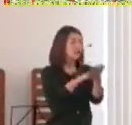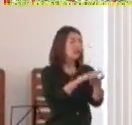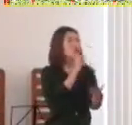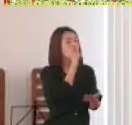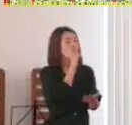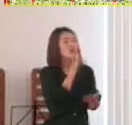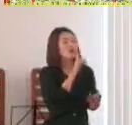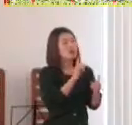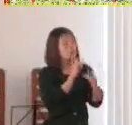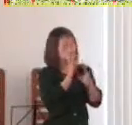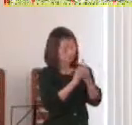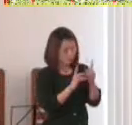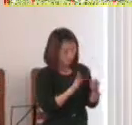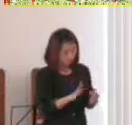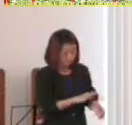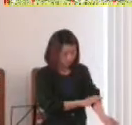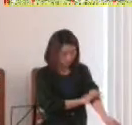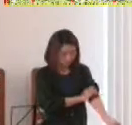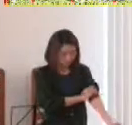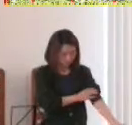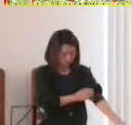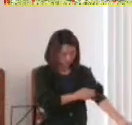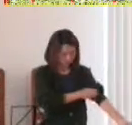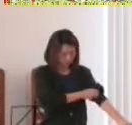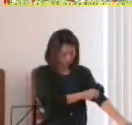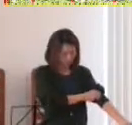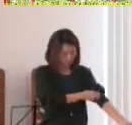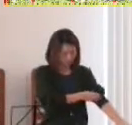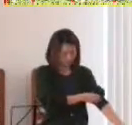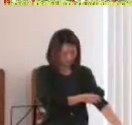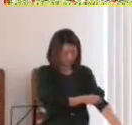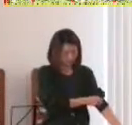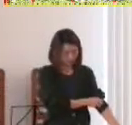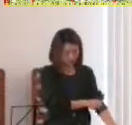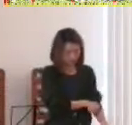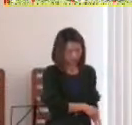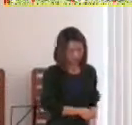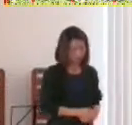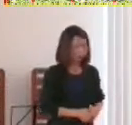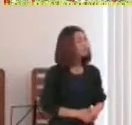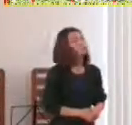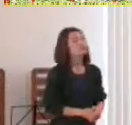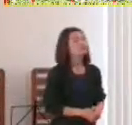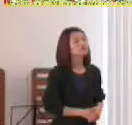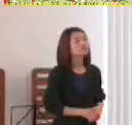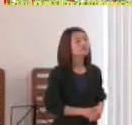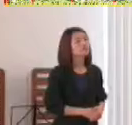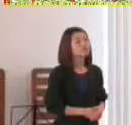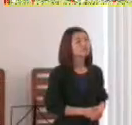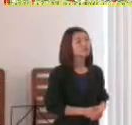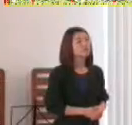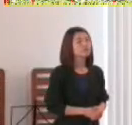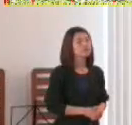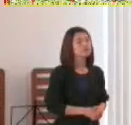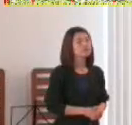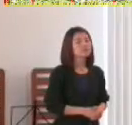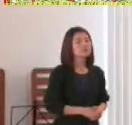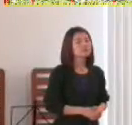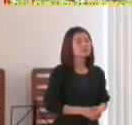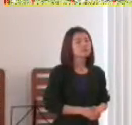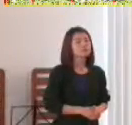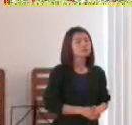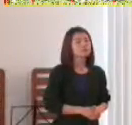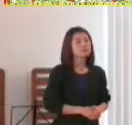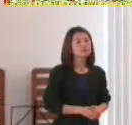た悪人は誰もいませんけれども、でも私たちは等しく神の前に立たなければならない。その時に